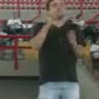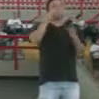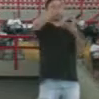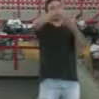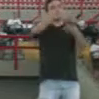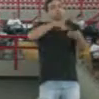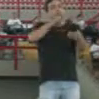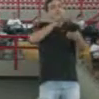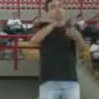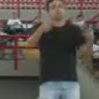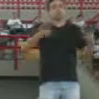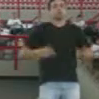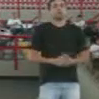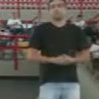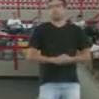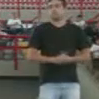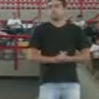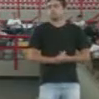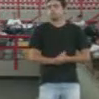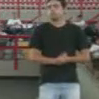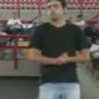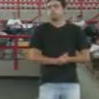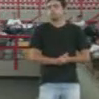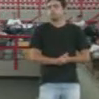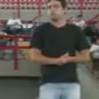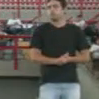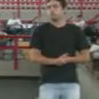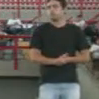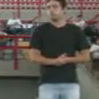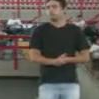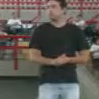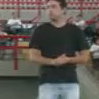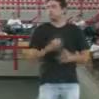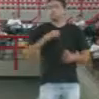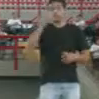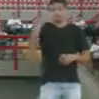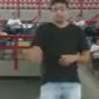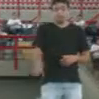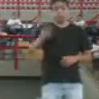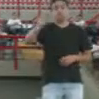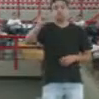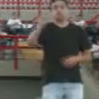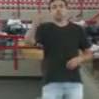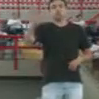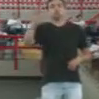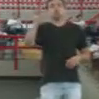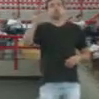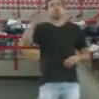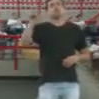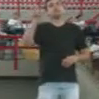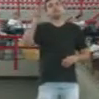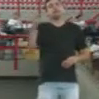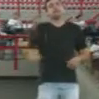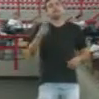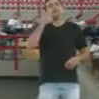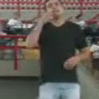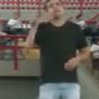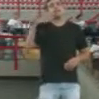lá, não é? E lá tem esse tal de Jó. E o que é que tem lá?